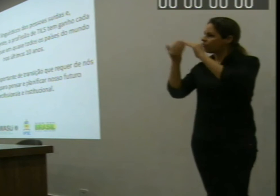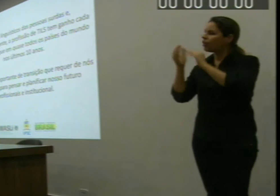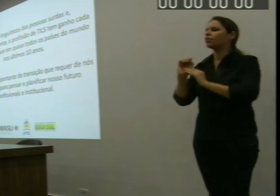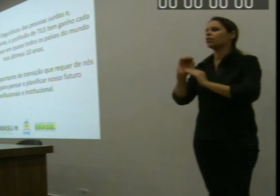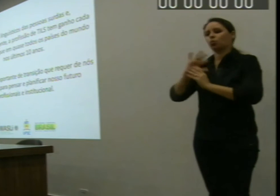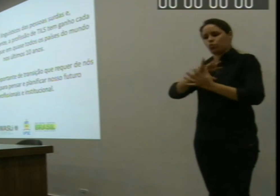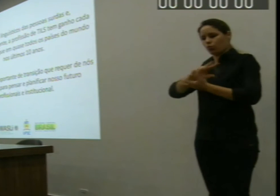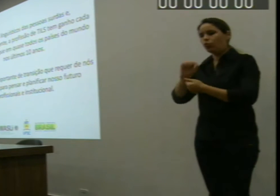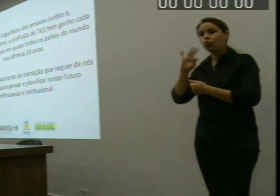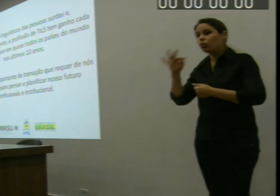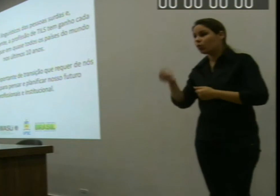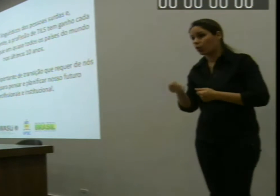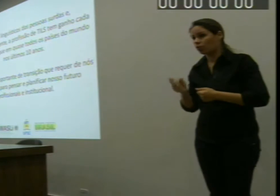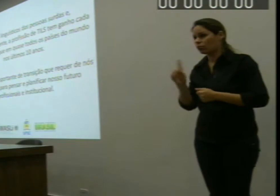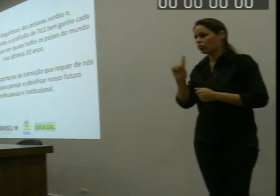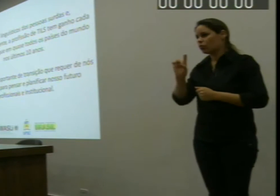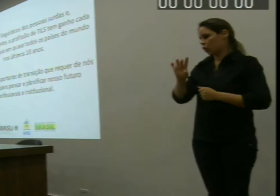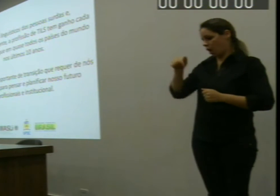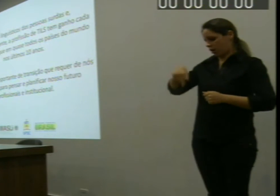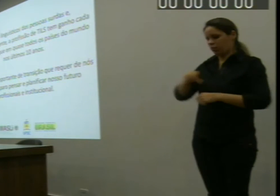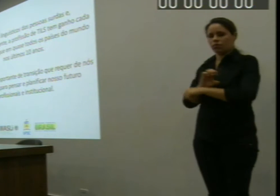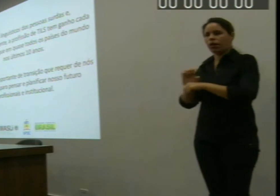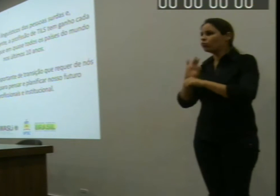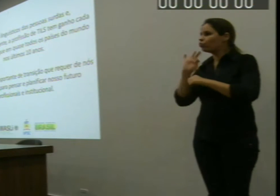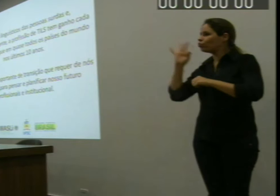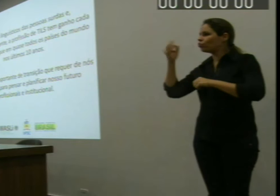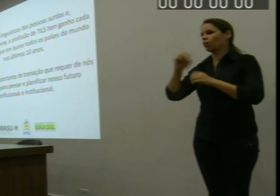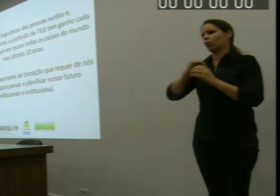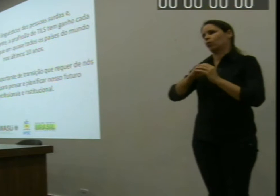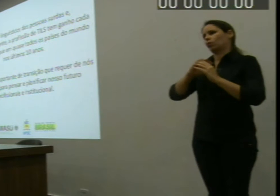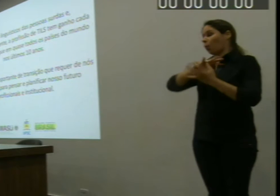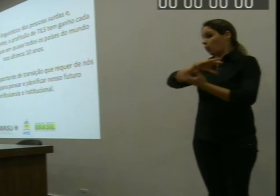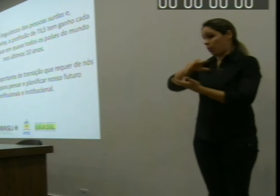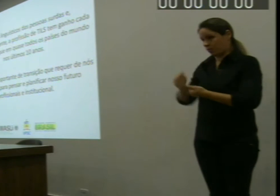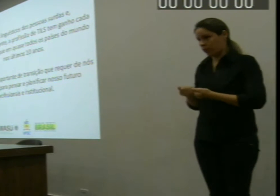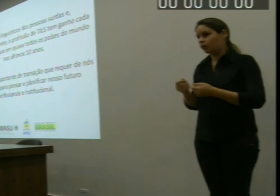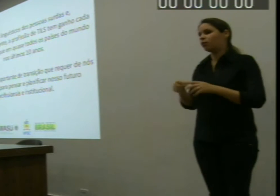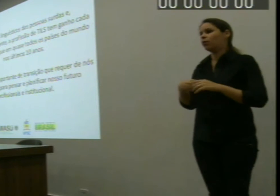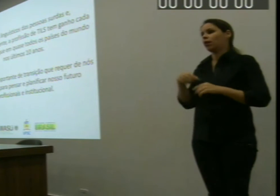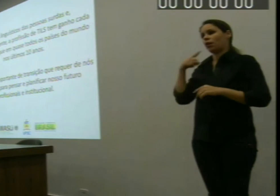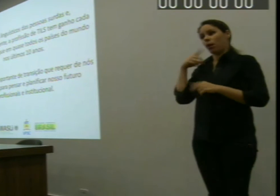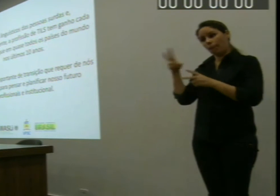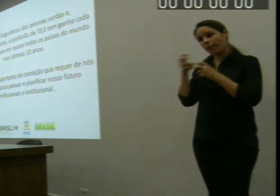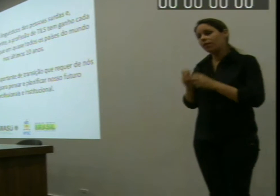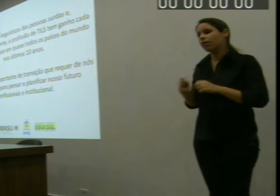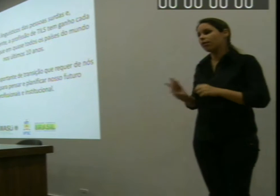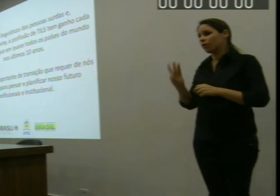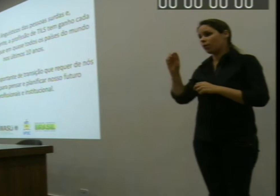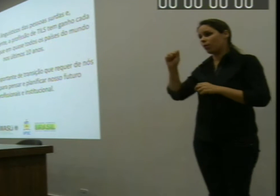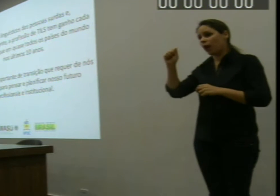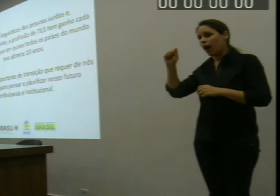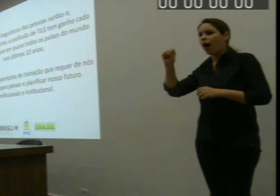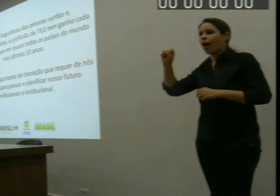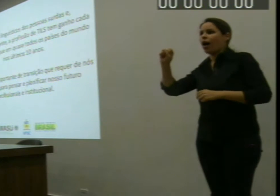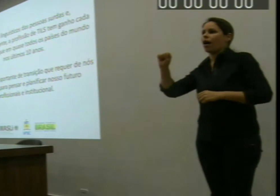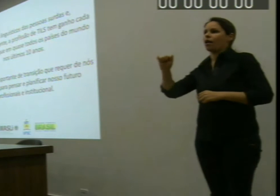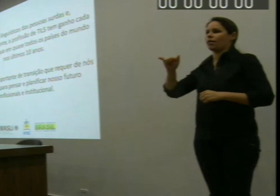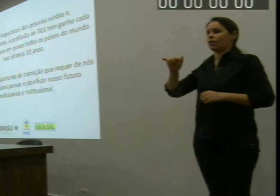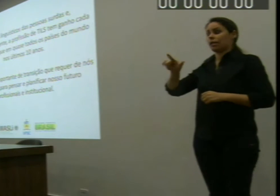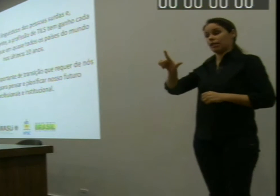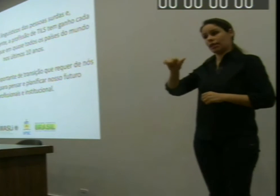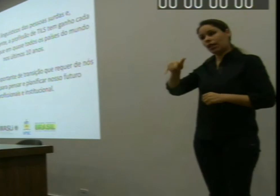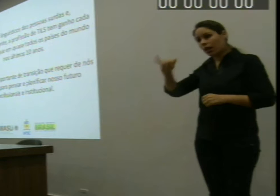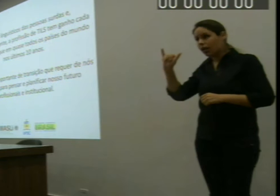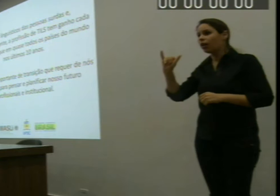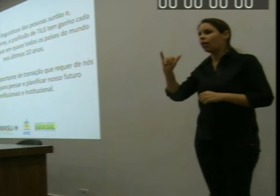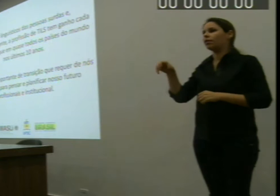mundo e eu tenho visto isso com a minha experiência Internacional na wasle né na associação mundial de intérpretes que e claro cada